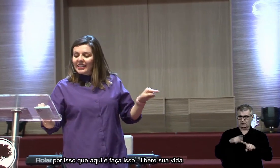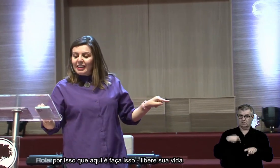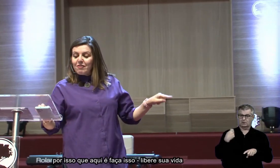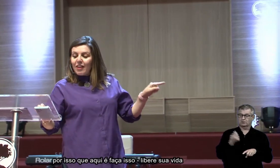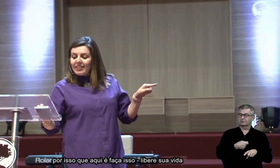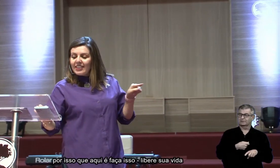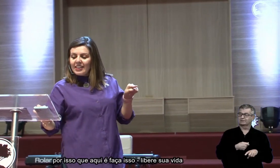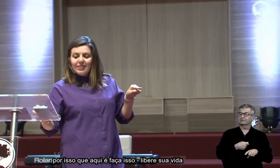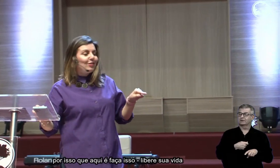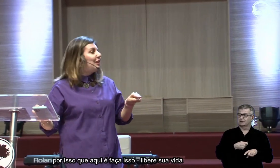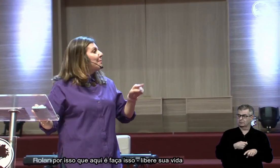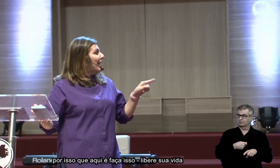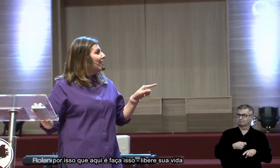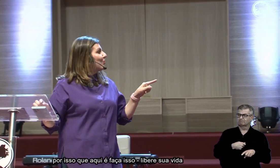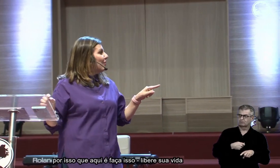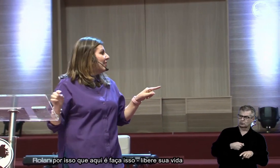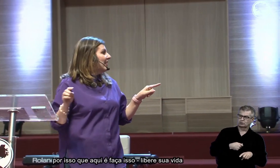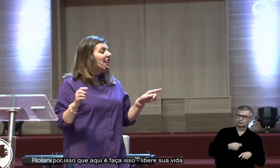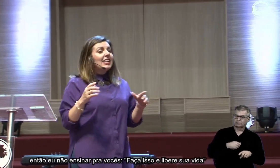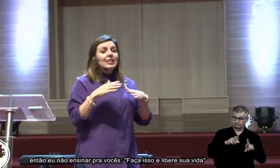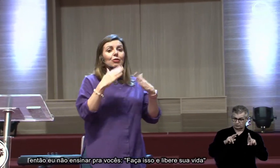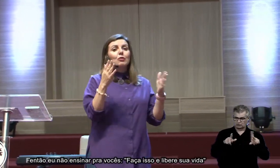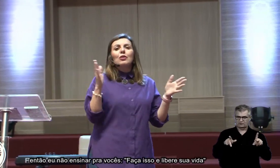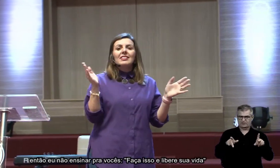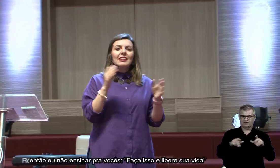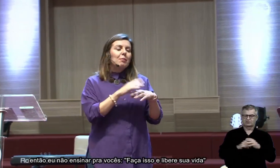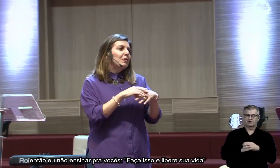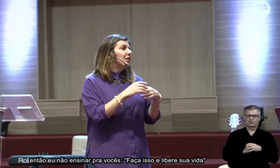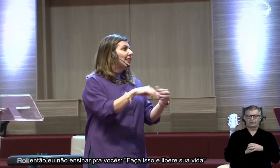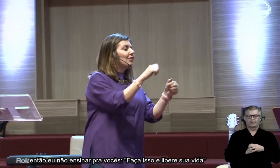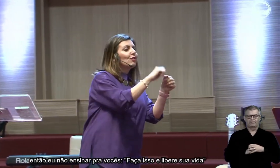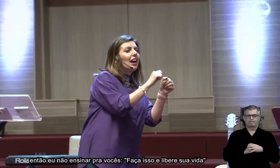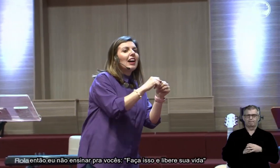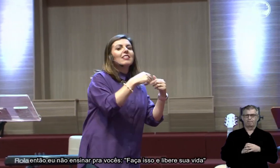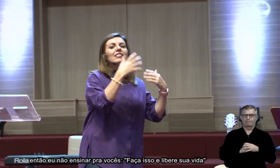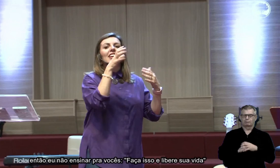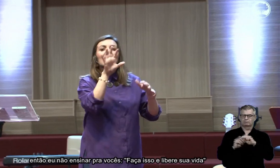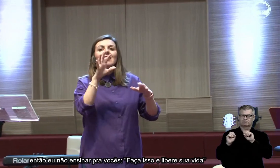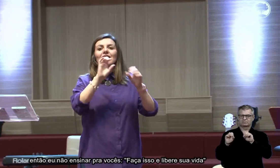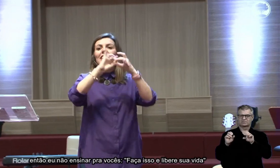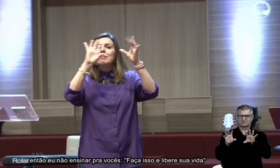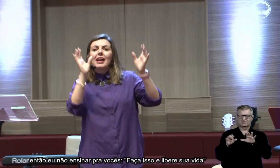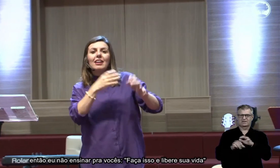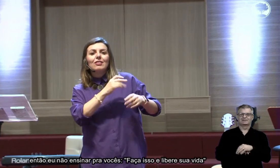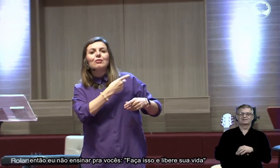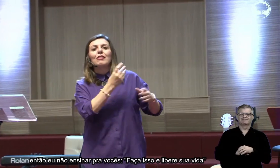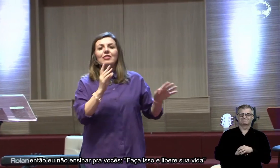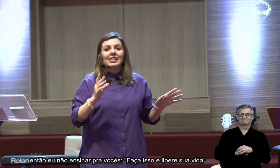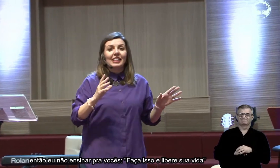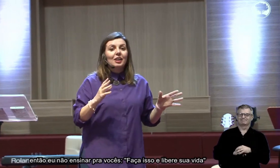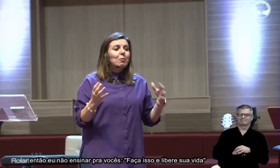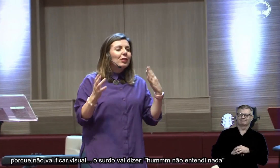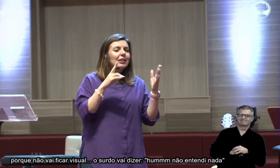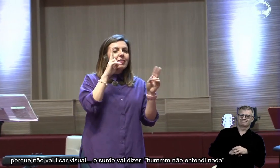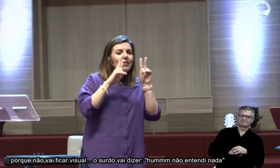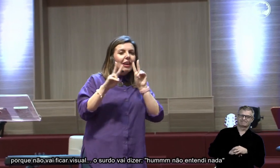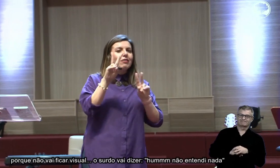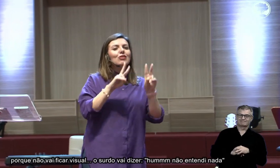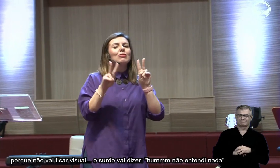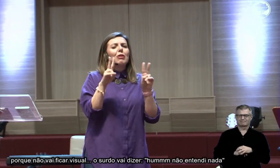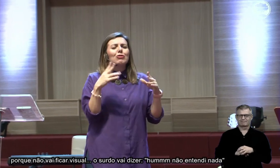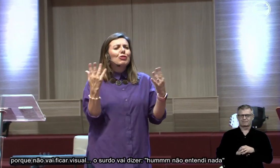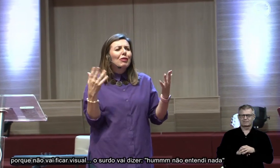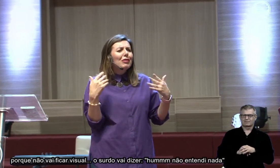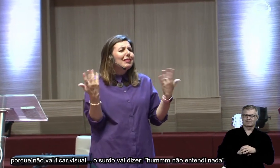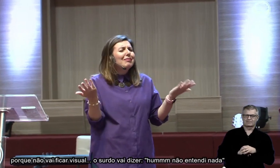Por isso que aqui, faça isso e libere sua vida. Então, eu não vou ensinar para vocês, faça isso e libere sua vida. Porque não vai